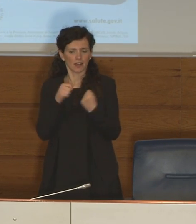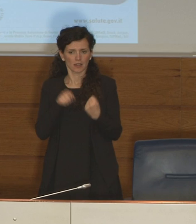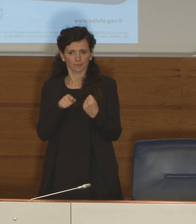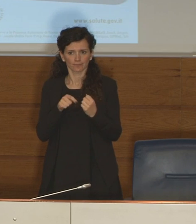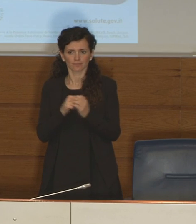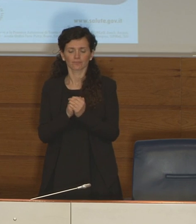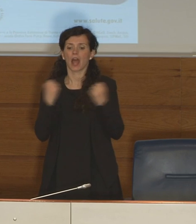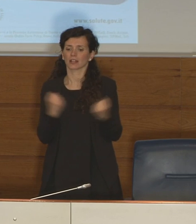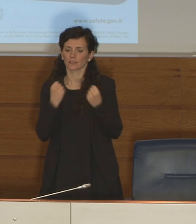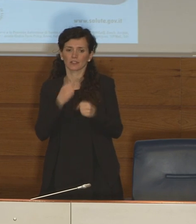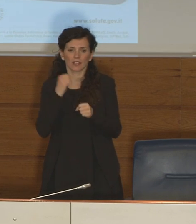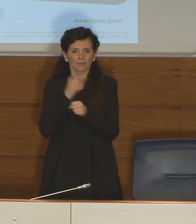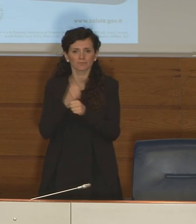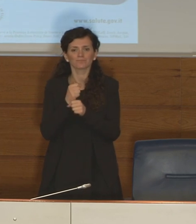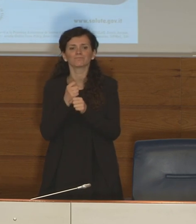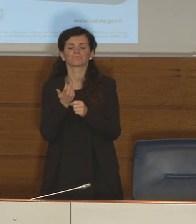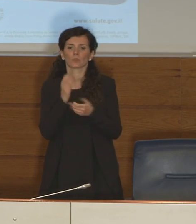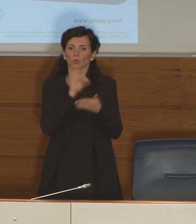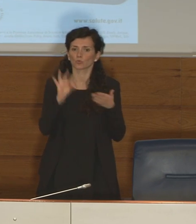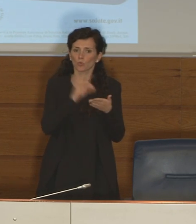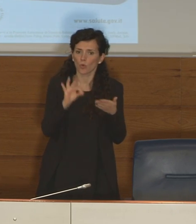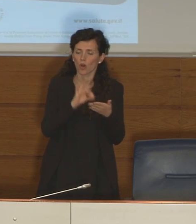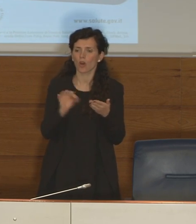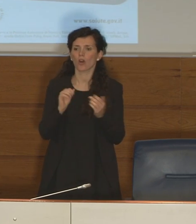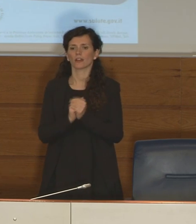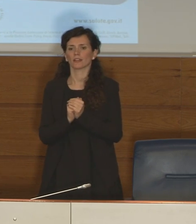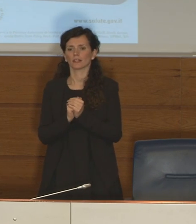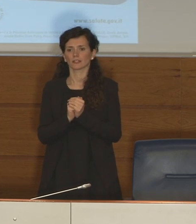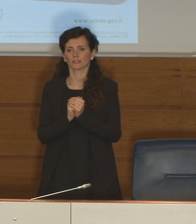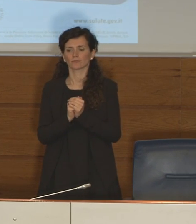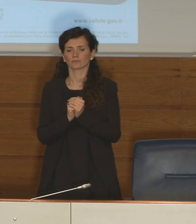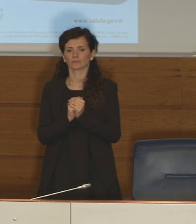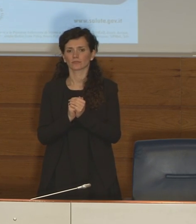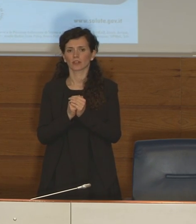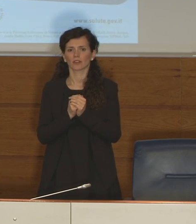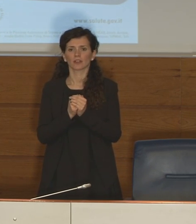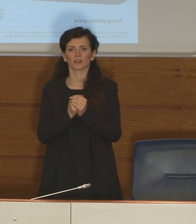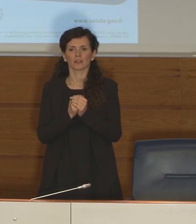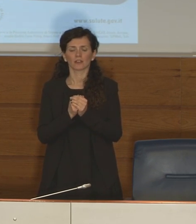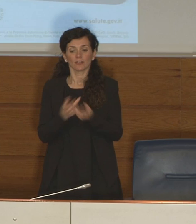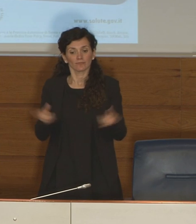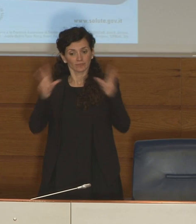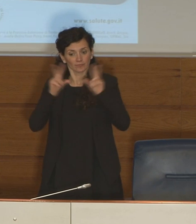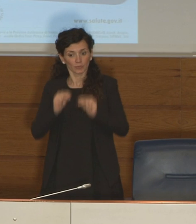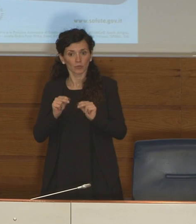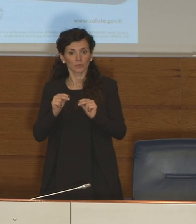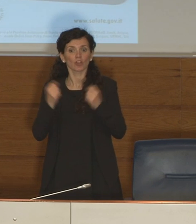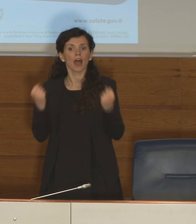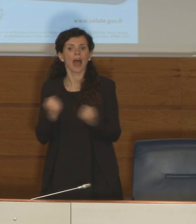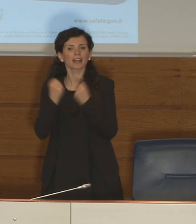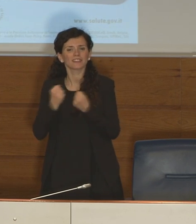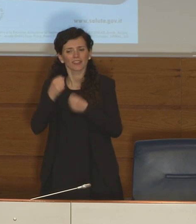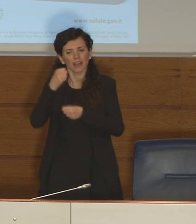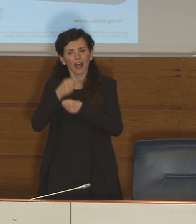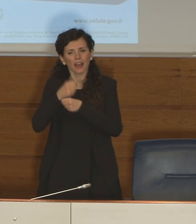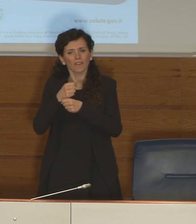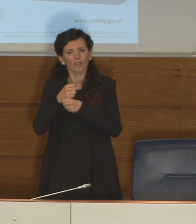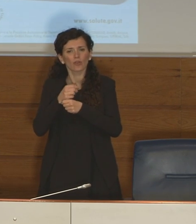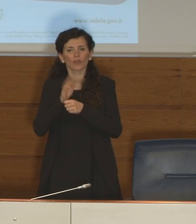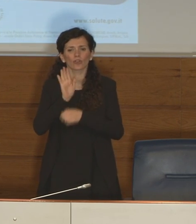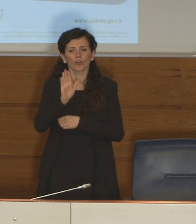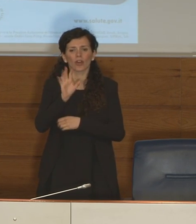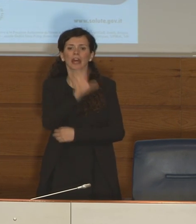l'operatività delle scuole la ripresa delle attività nelle regioni in cui ci sono state delle